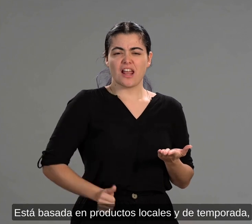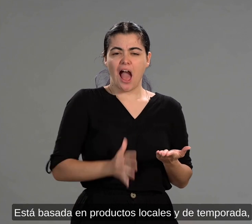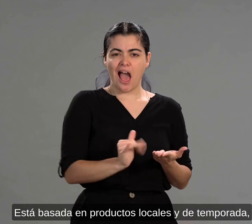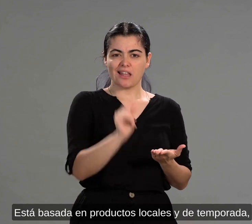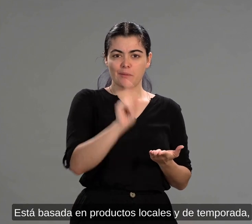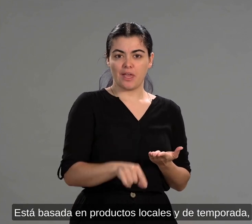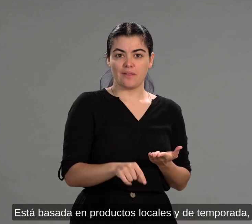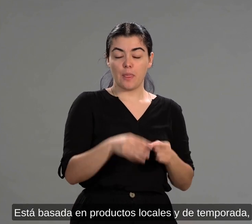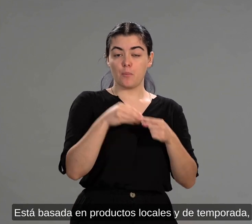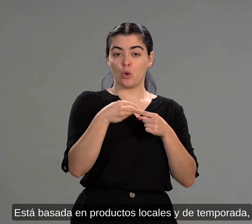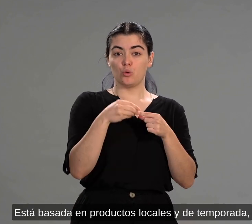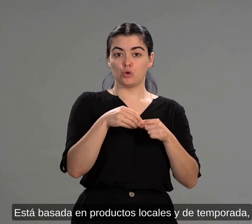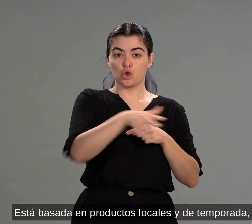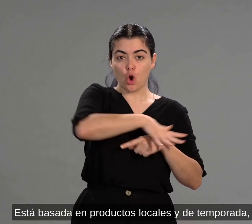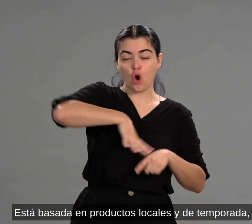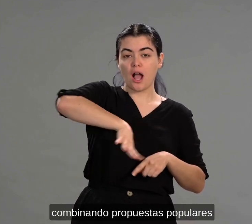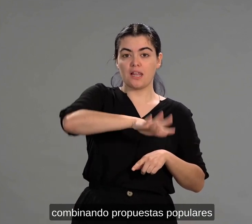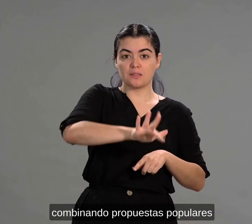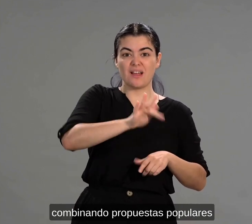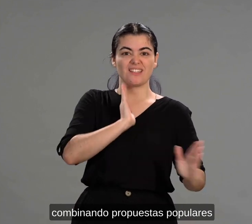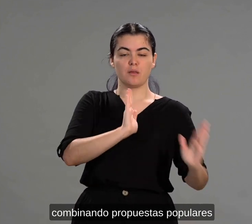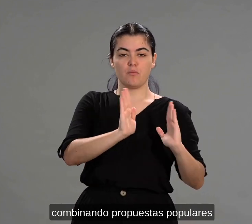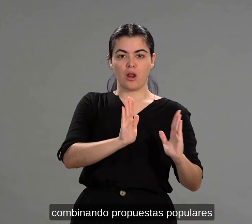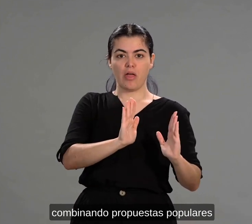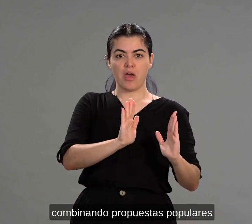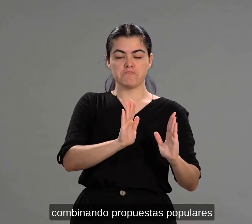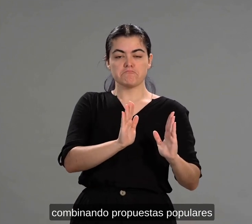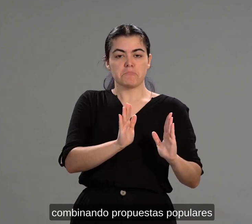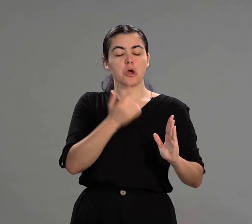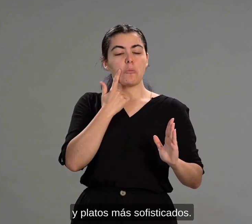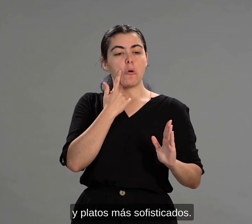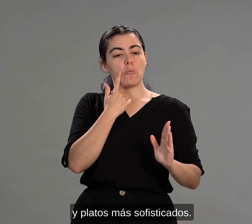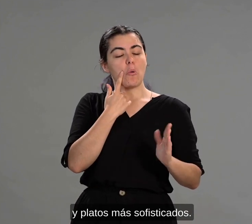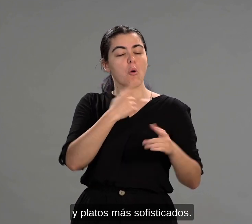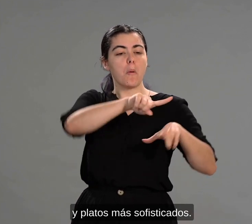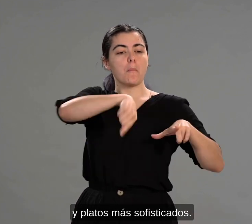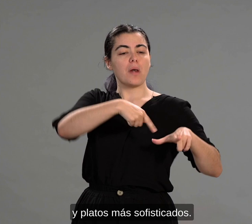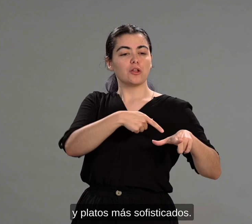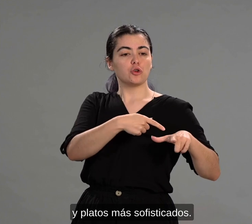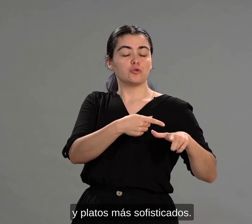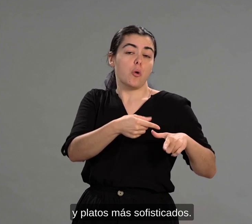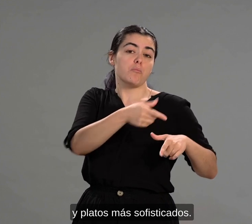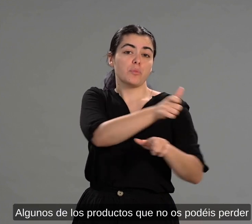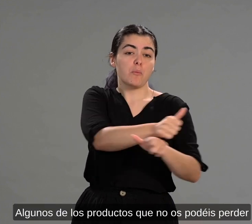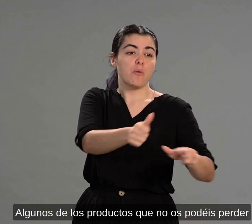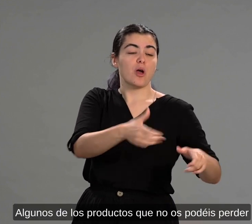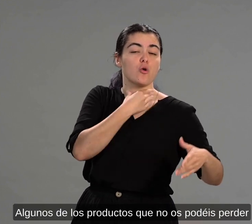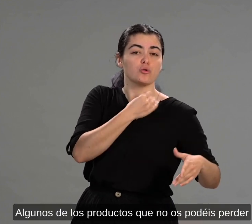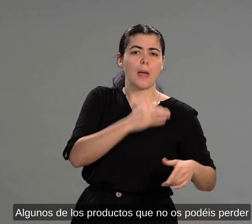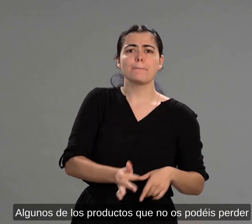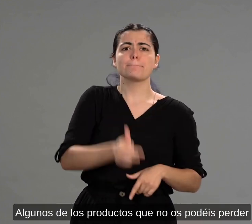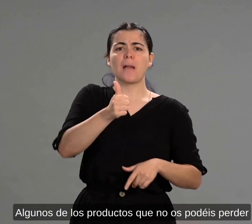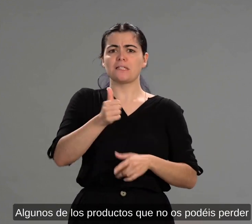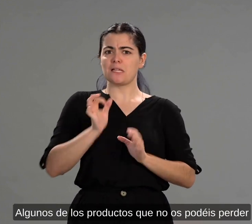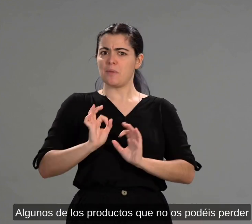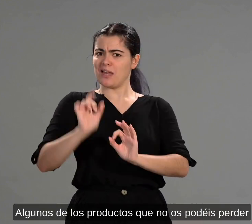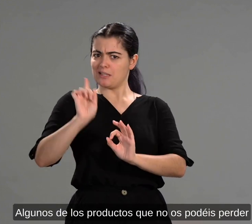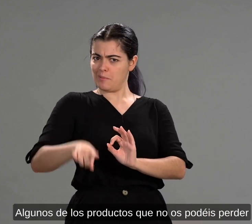en productos locales y de temporada, combinando propuestas populares y platos más sofisticados. Algunos de los productos que no os podéis perder